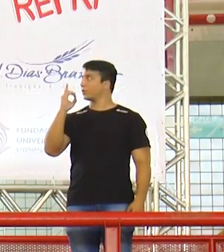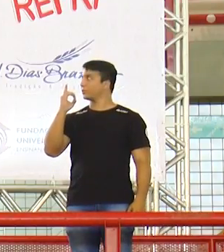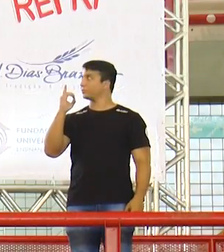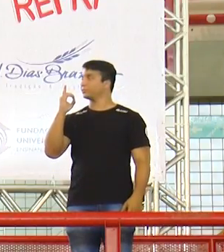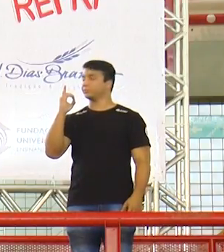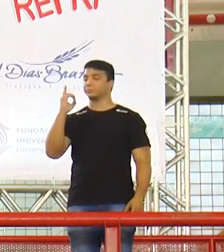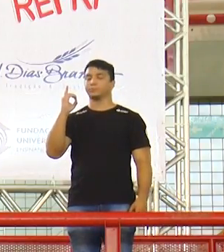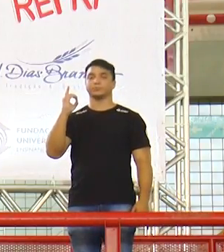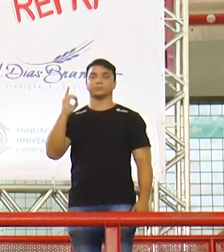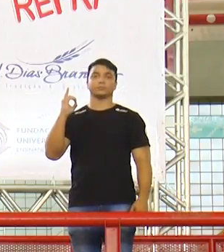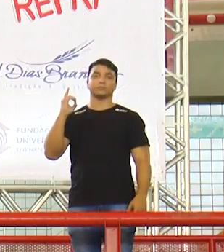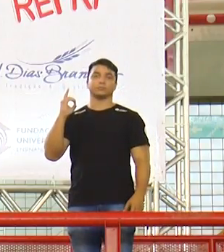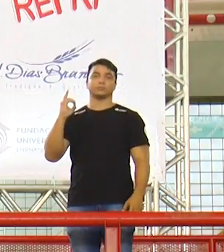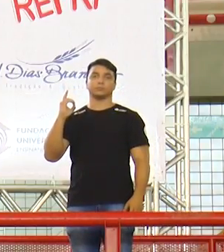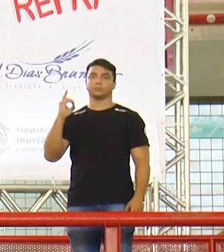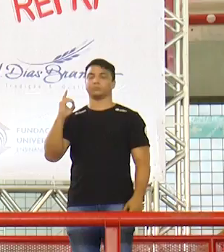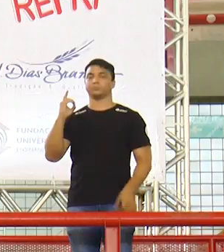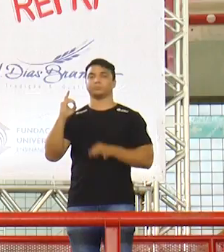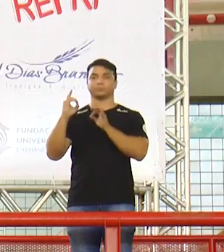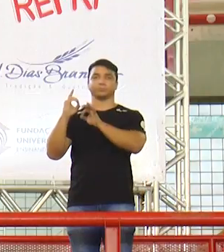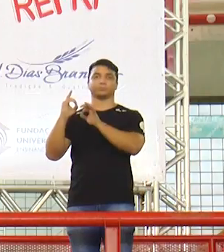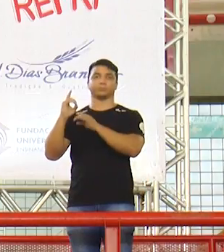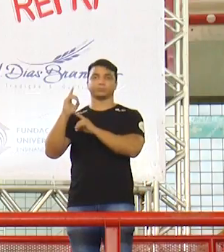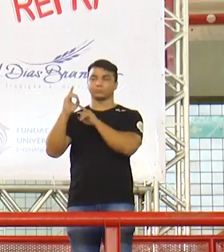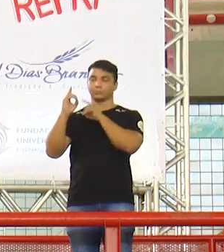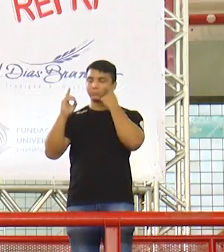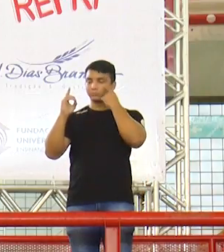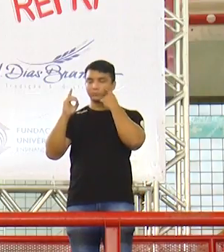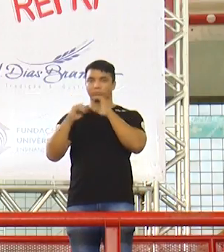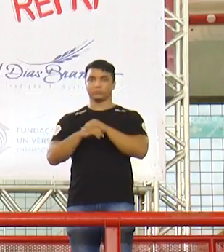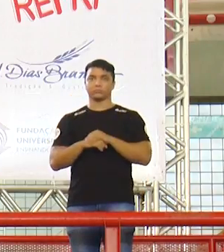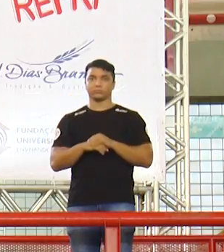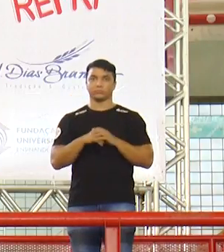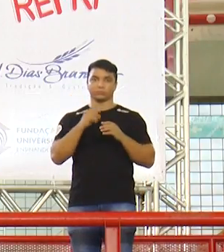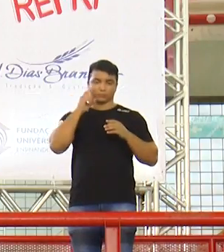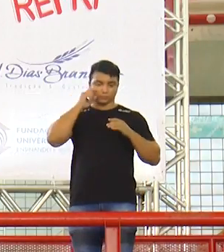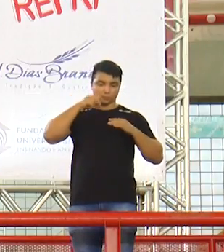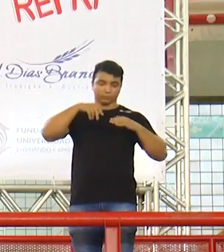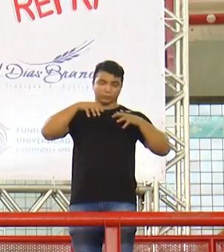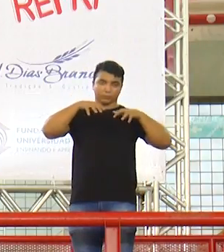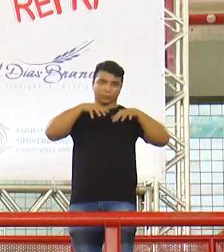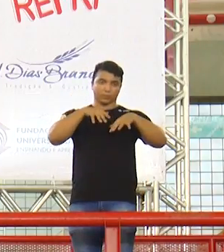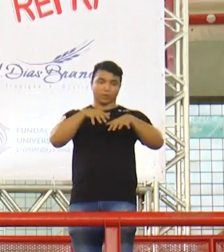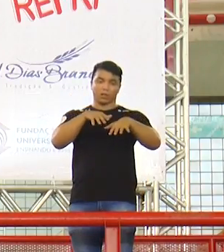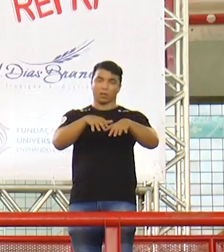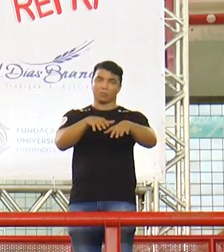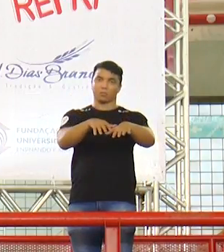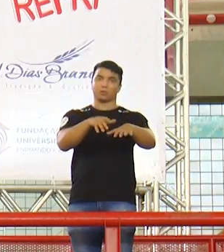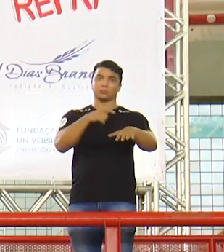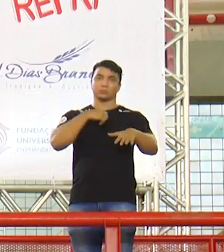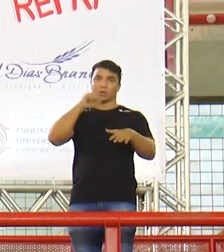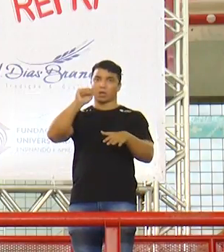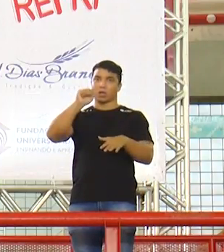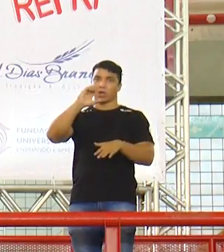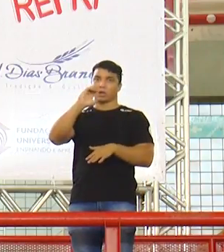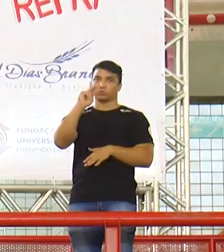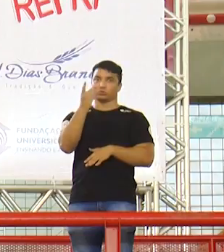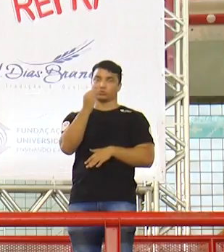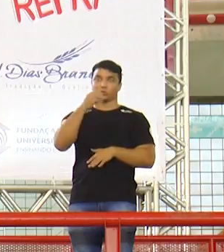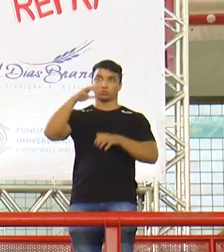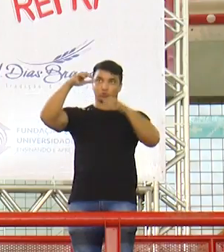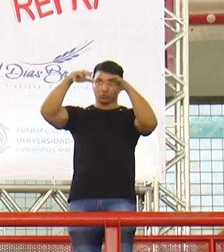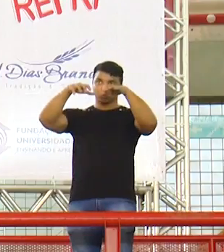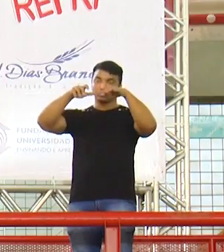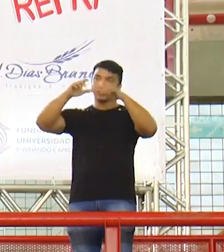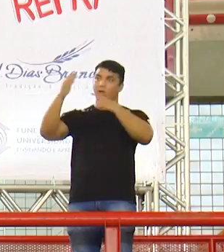Deus. Que menina religiosa. Vamos ver aqui a D. Ladeira abaixo, acho que a